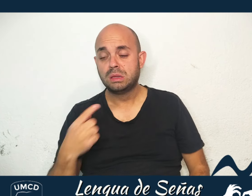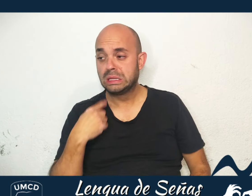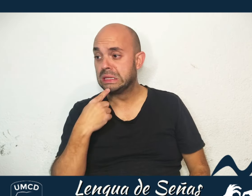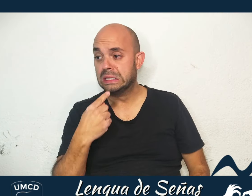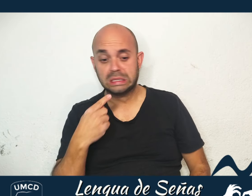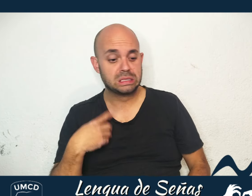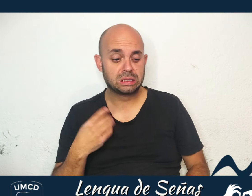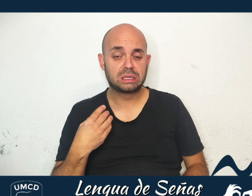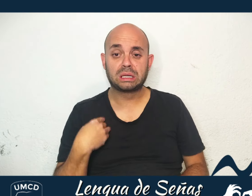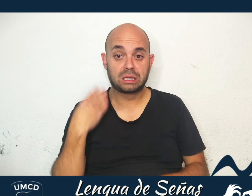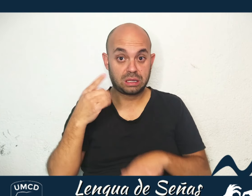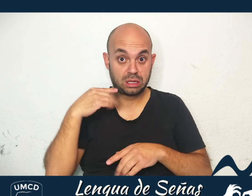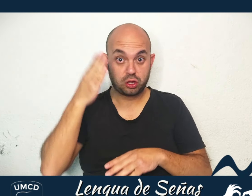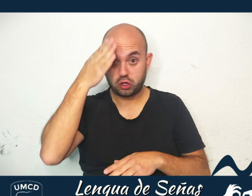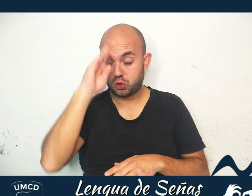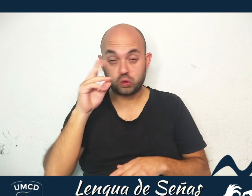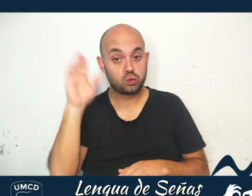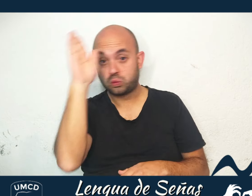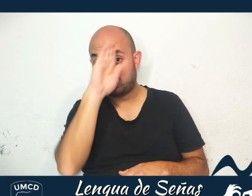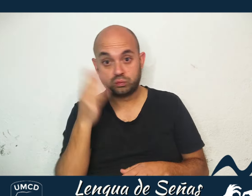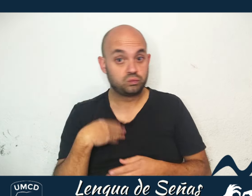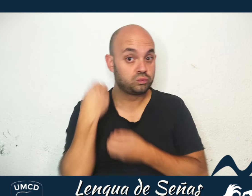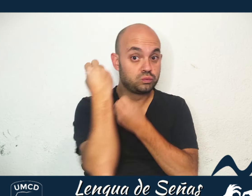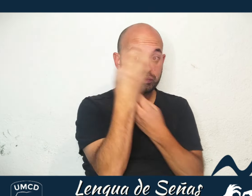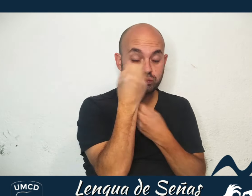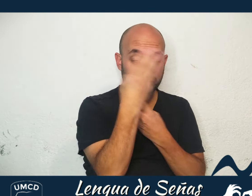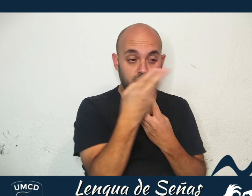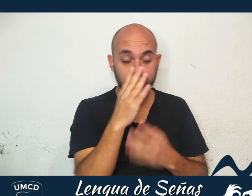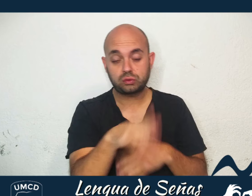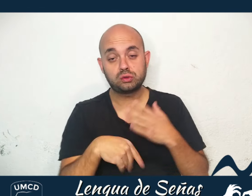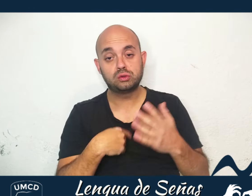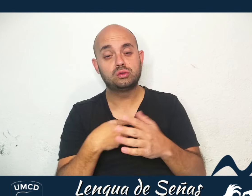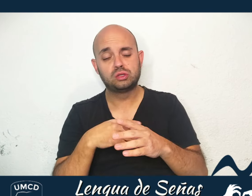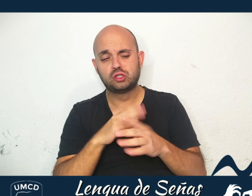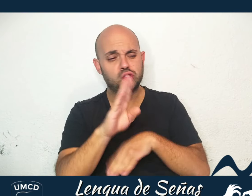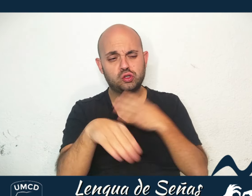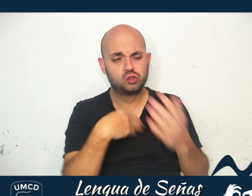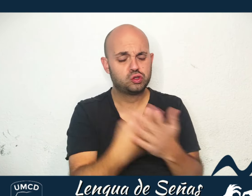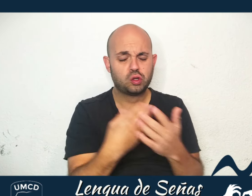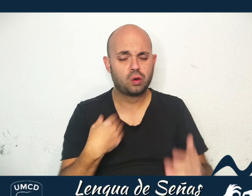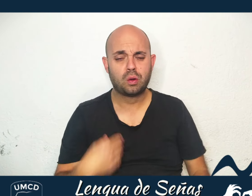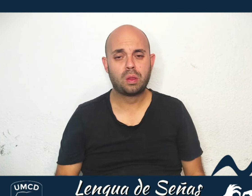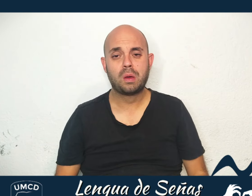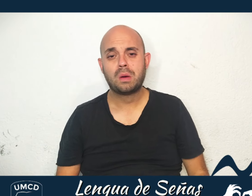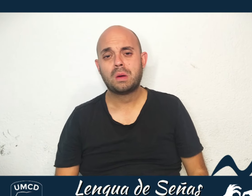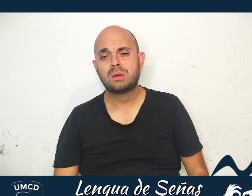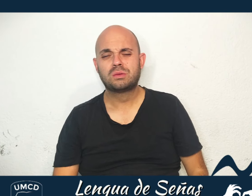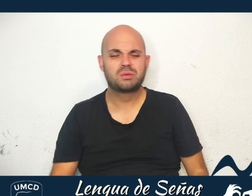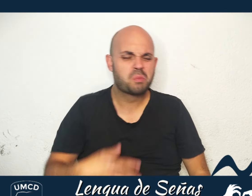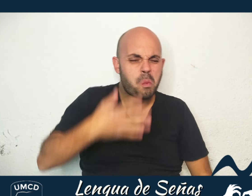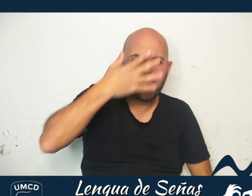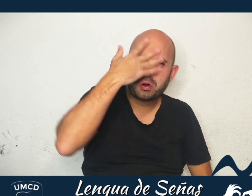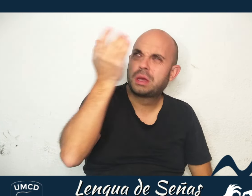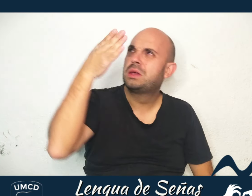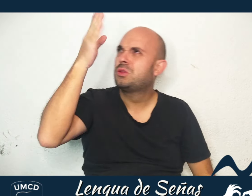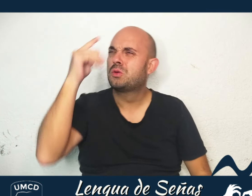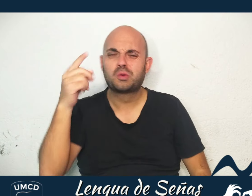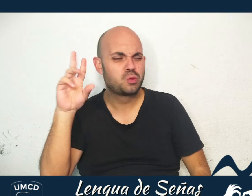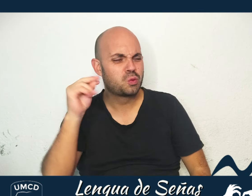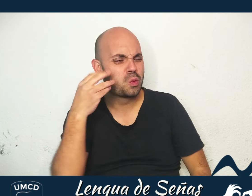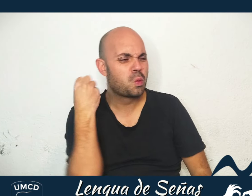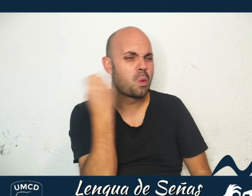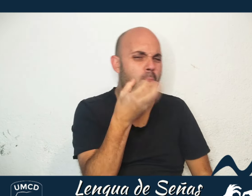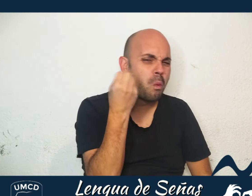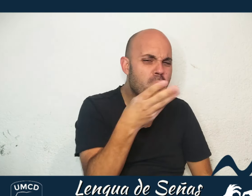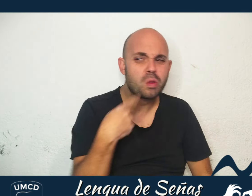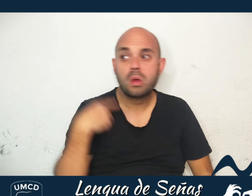prohibido contar ciertas cosas. ¿Por qué Dios le llevó allá? ¿Por qué Dios no le permitió contar a Pablo